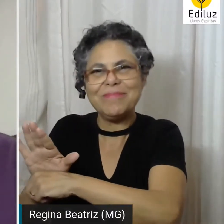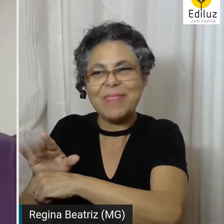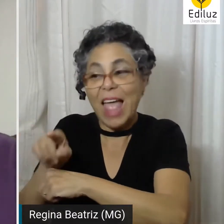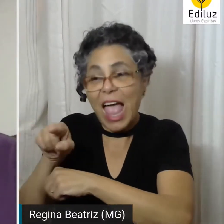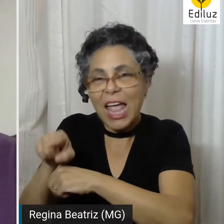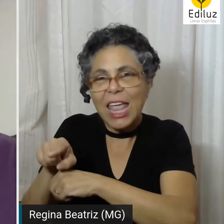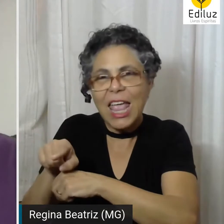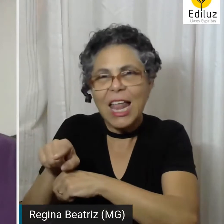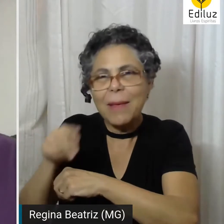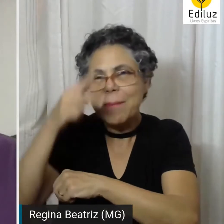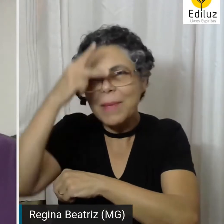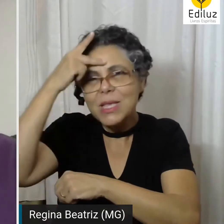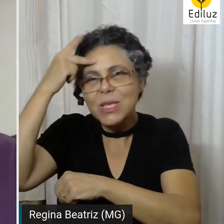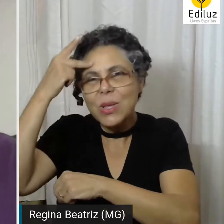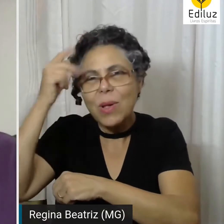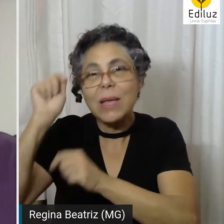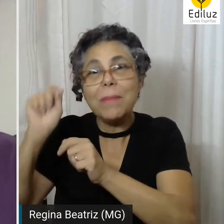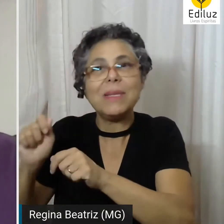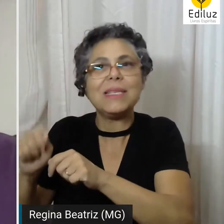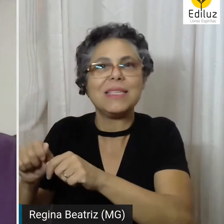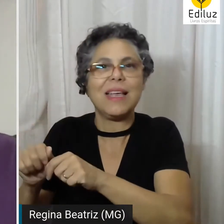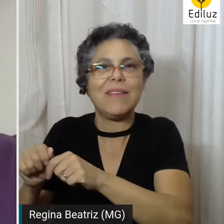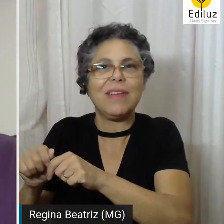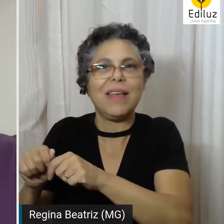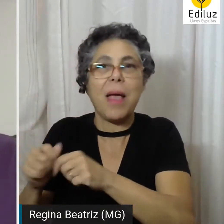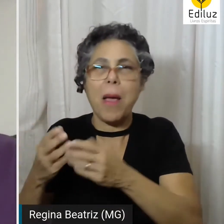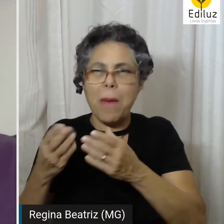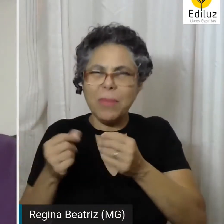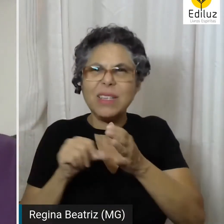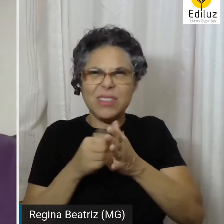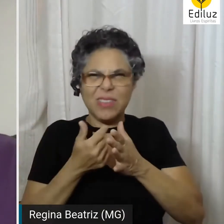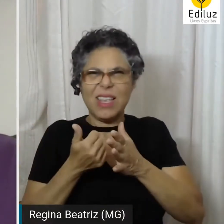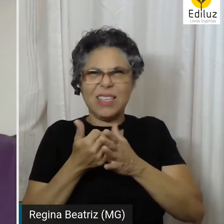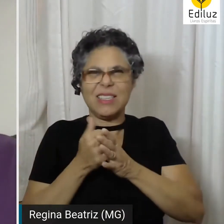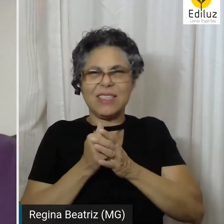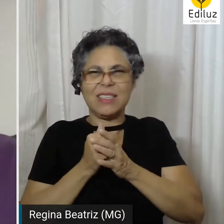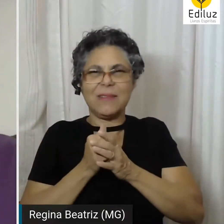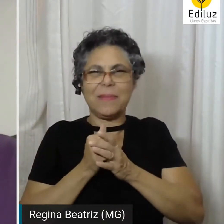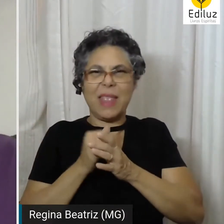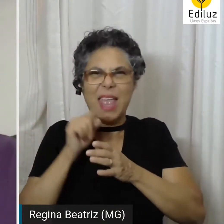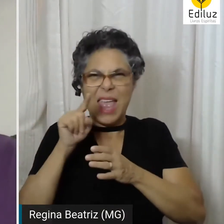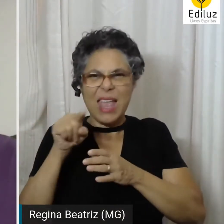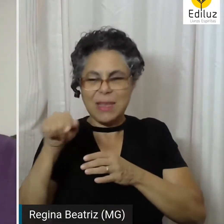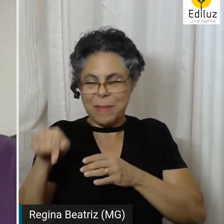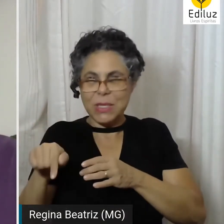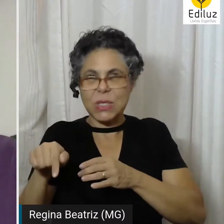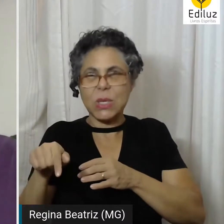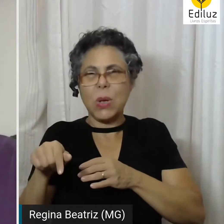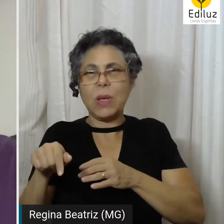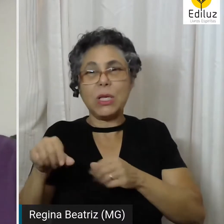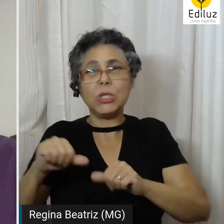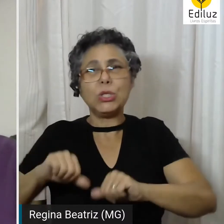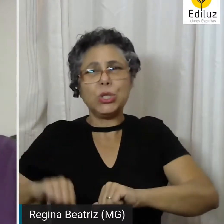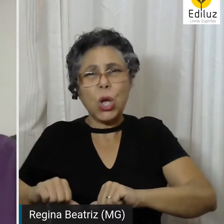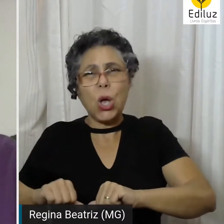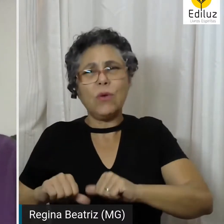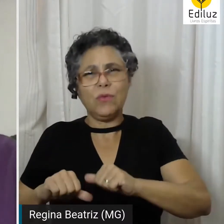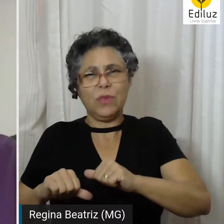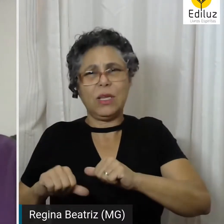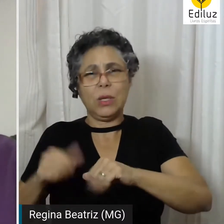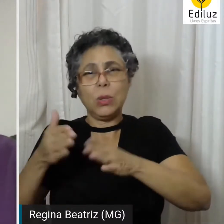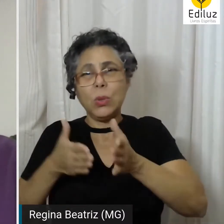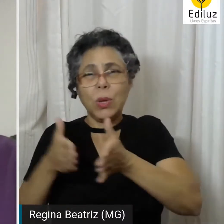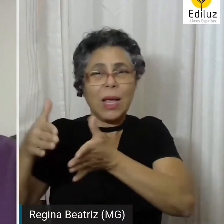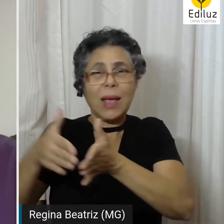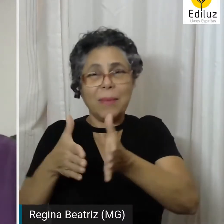àquele que padece. Muitas vezes, esse que padece à beira da estrada, que